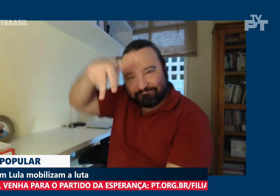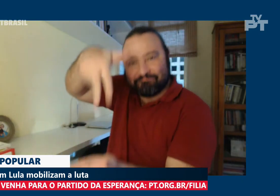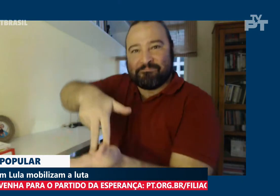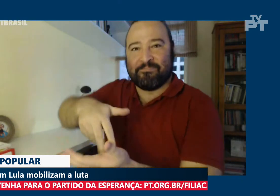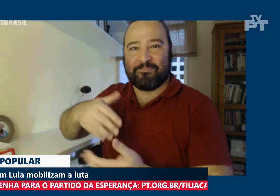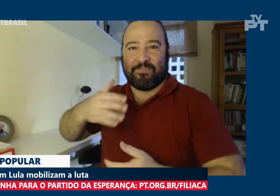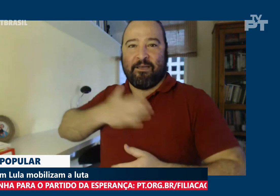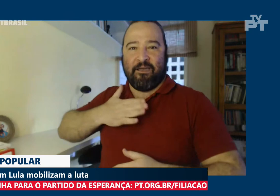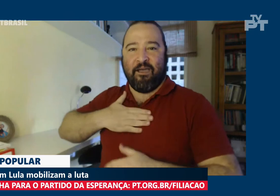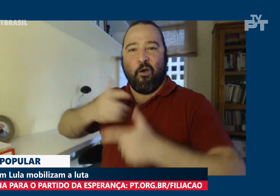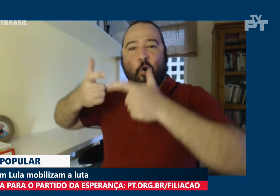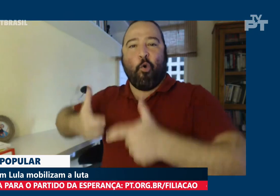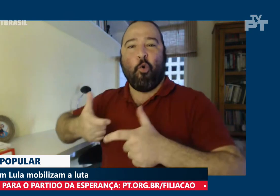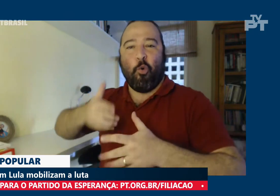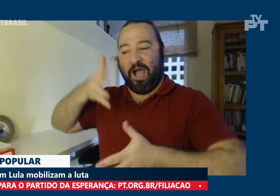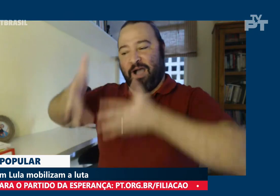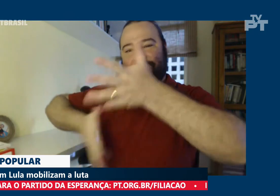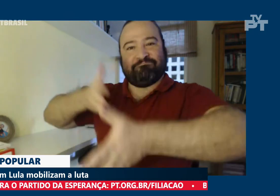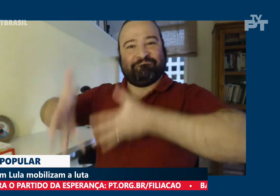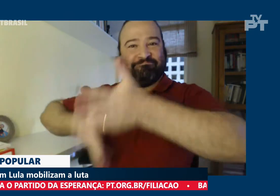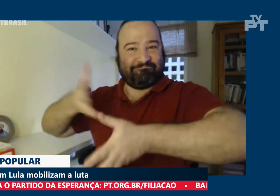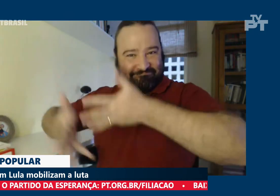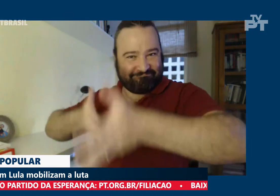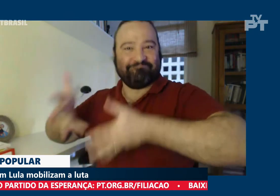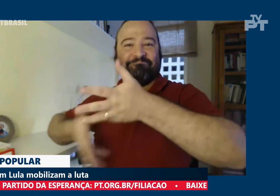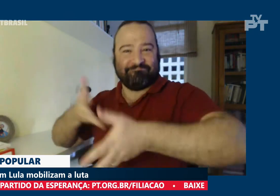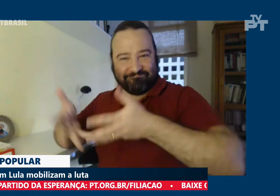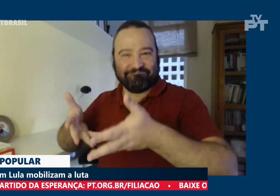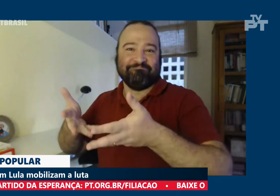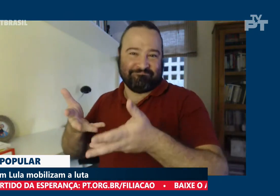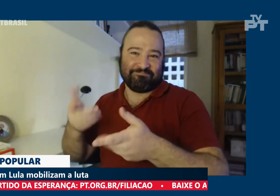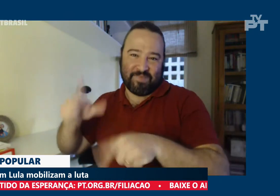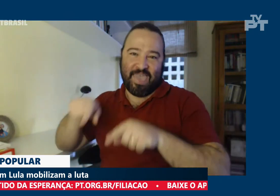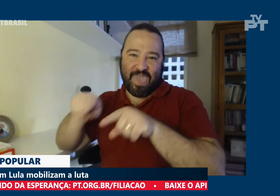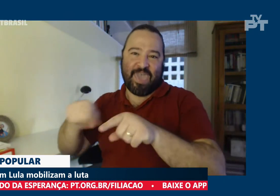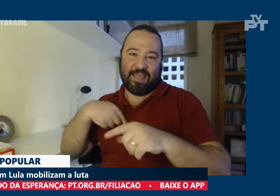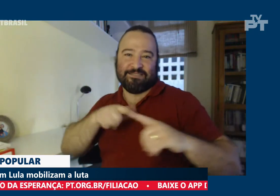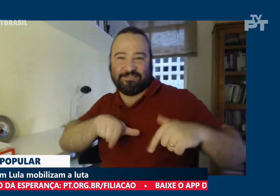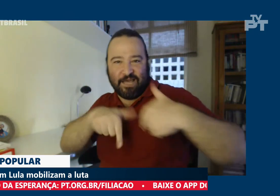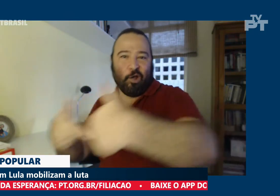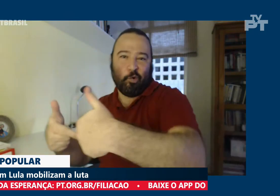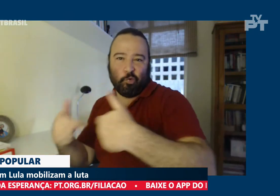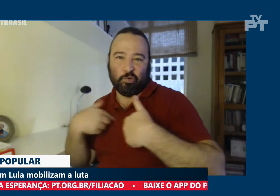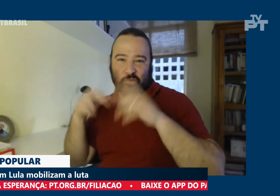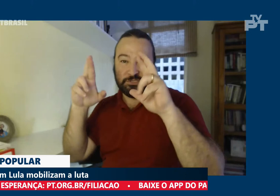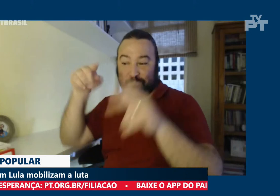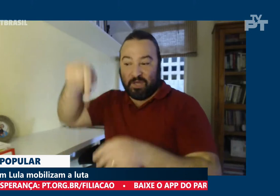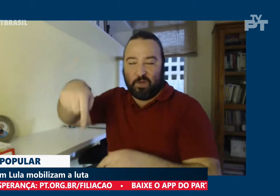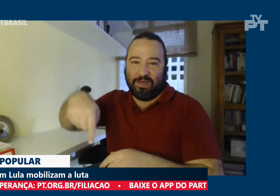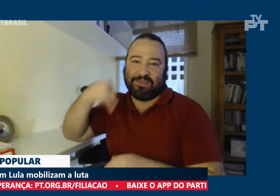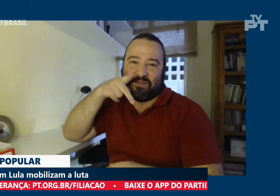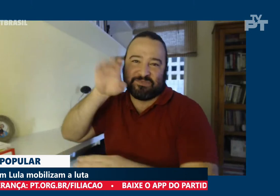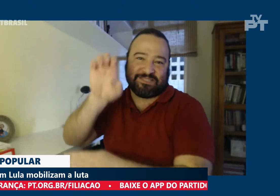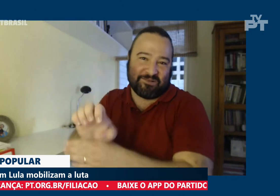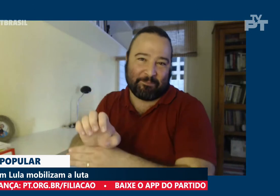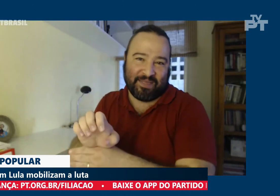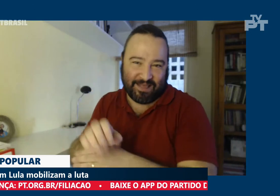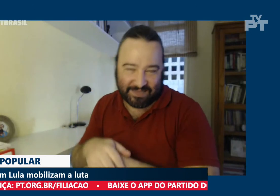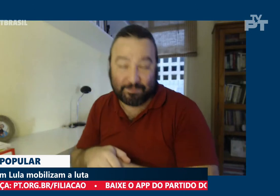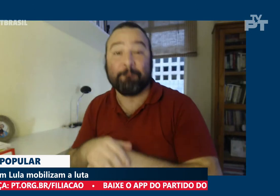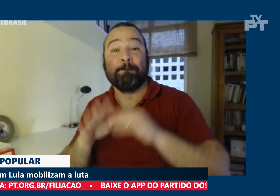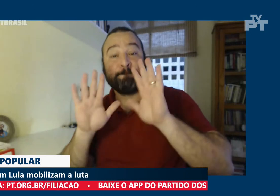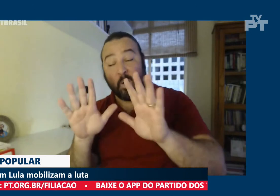a gente dava apoios e ficava em bastidores. Hoje a gente quer estar dentro da